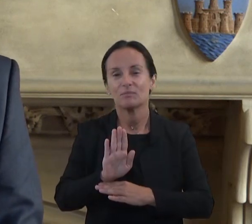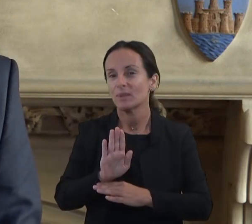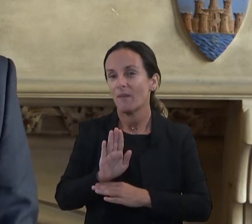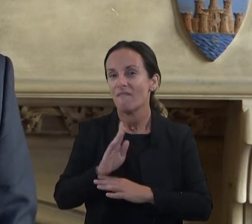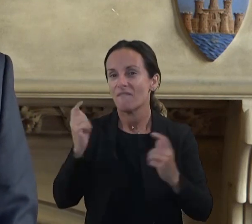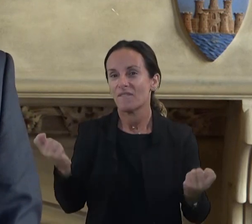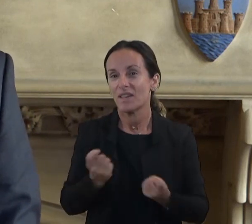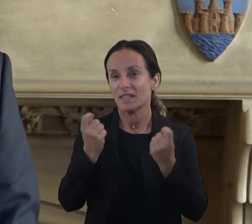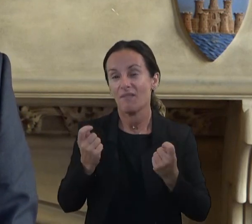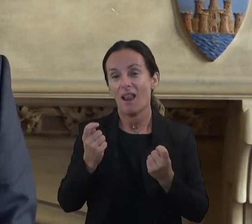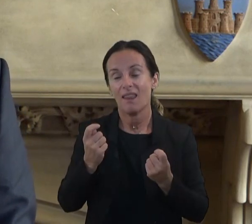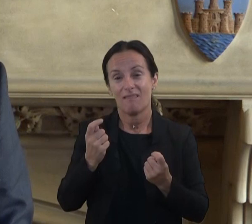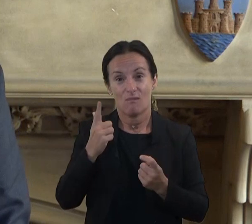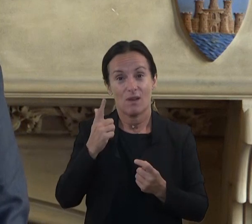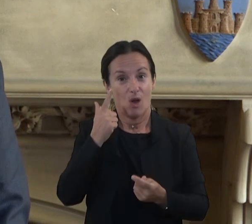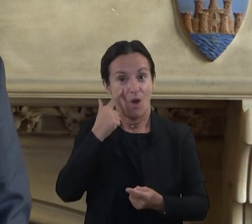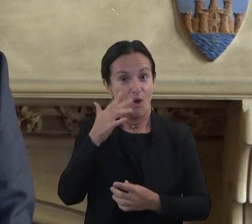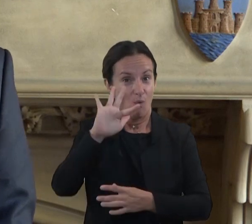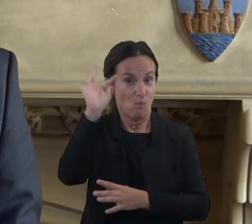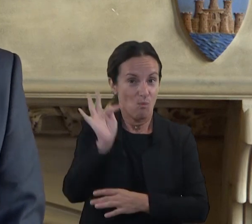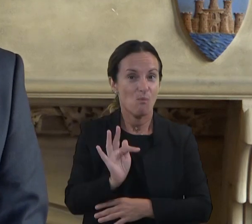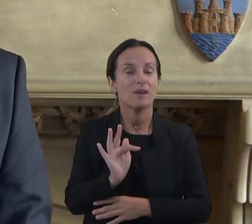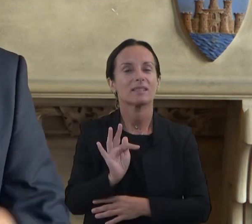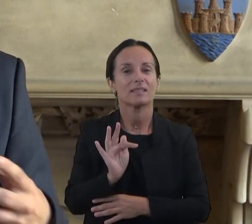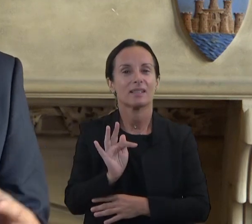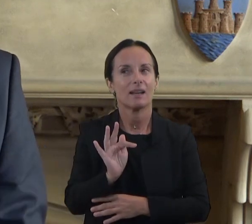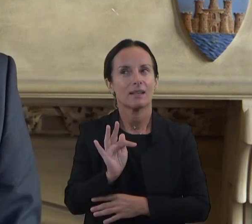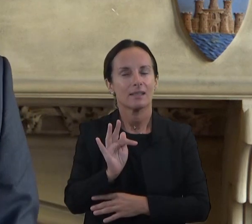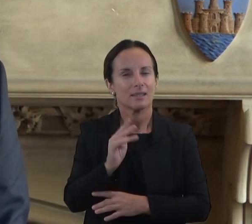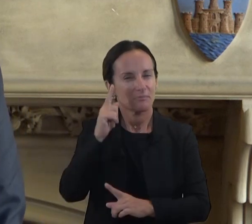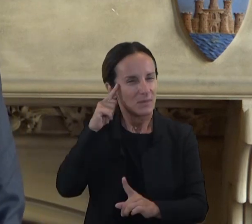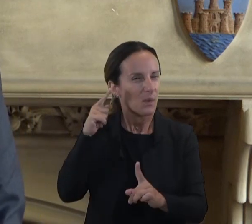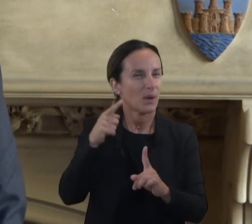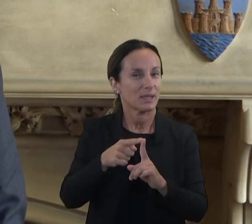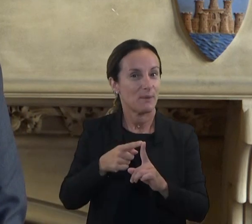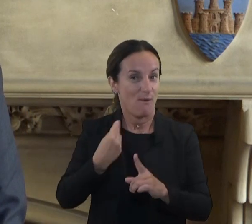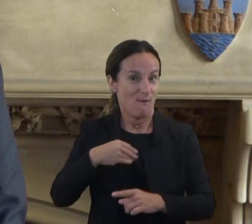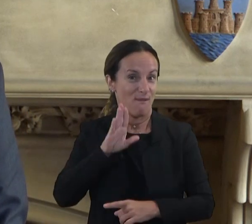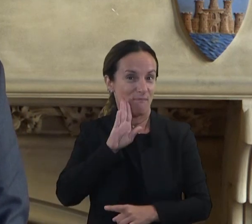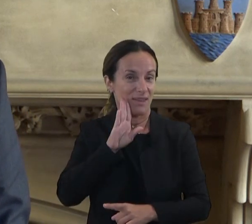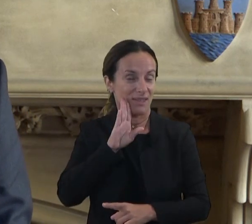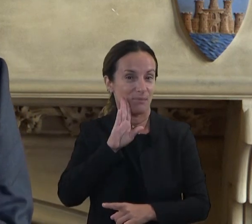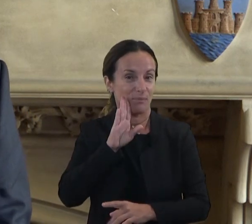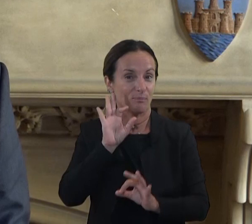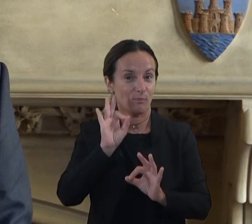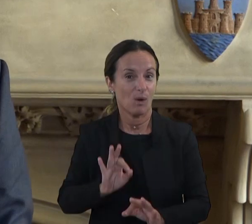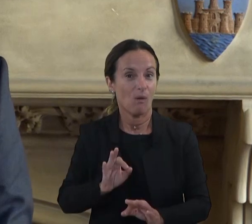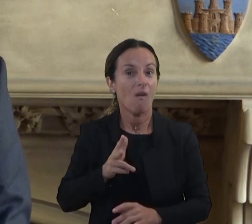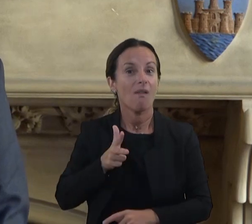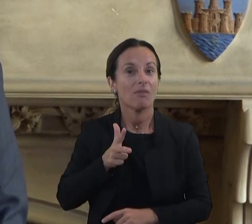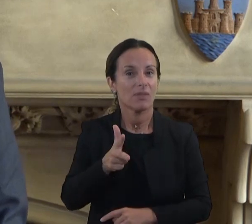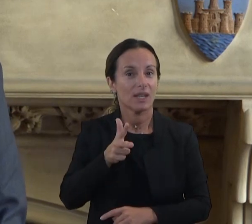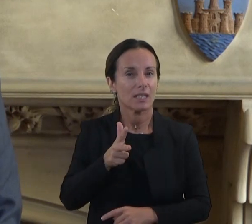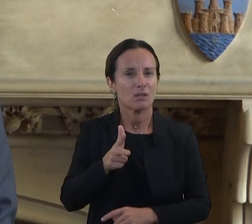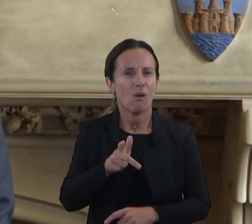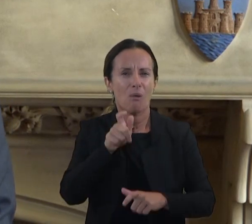con una presentación de un festival, de una muestra, que creemos que todavía incide más, ¿no? en esa búsqueda de ese derecho,